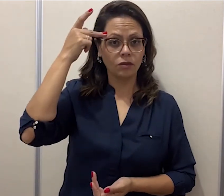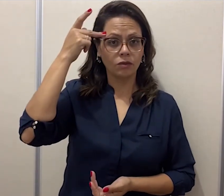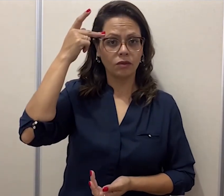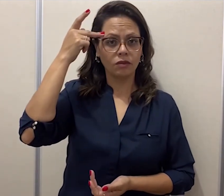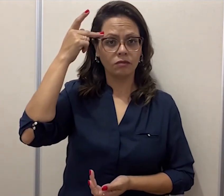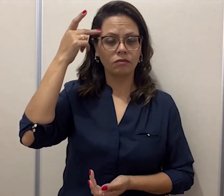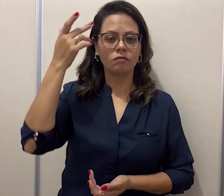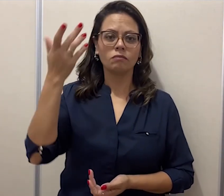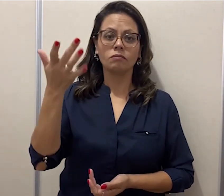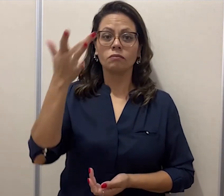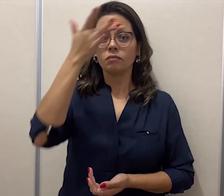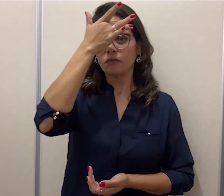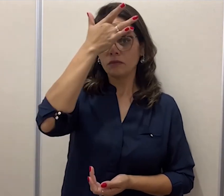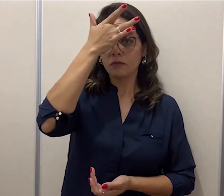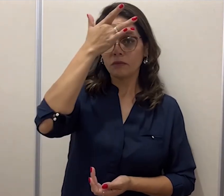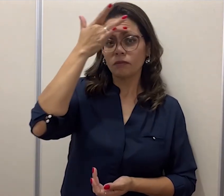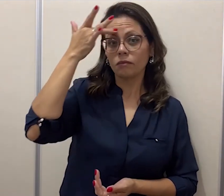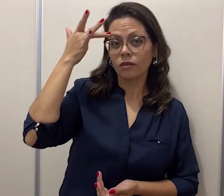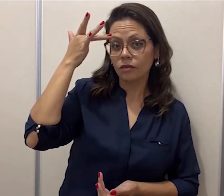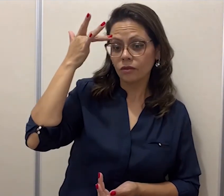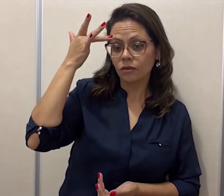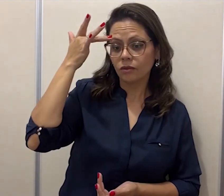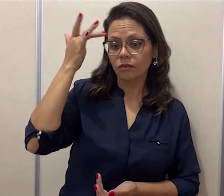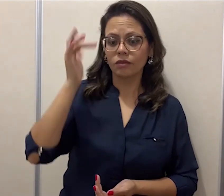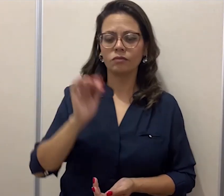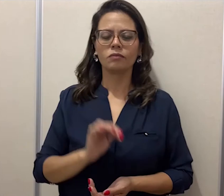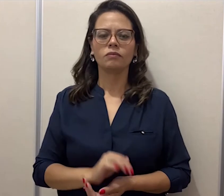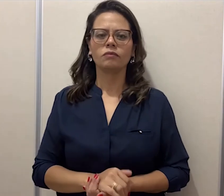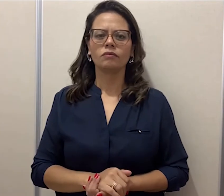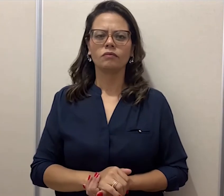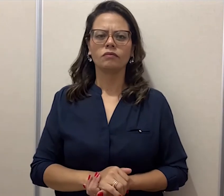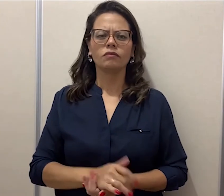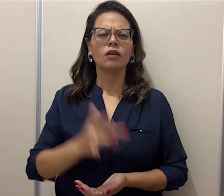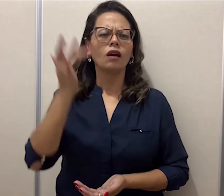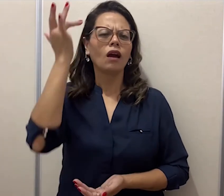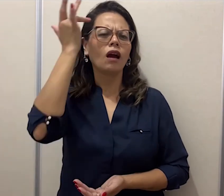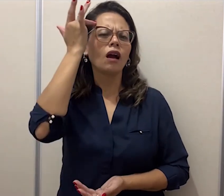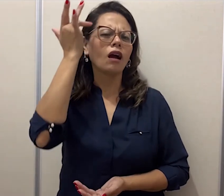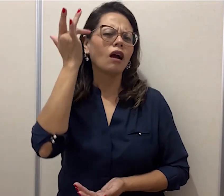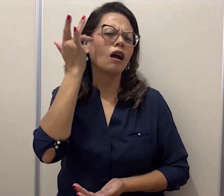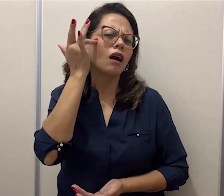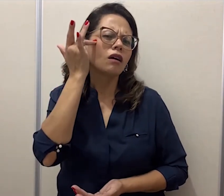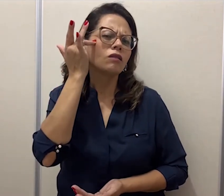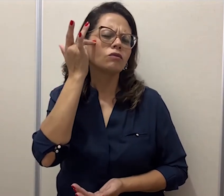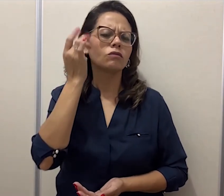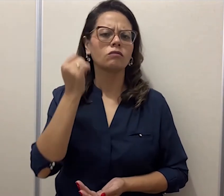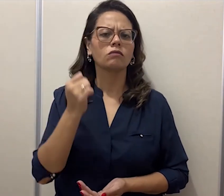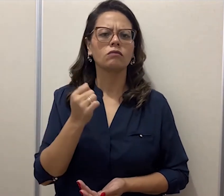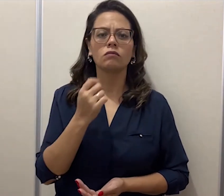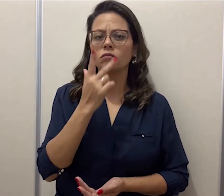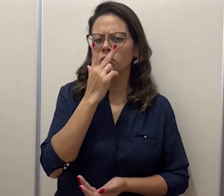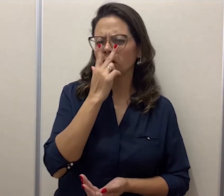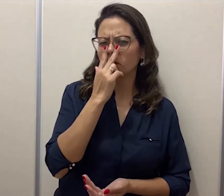a pessoa a pessoa eu acho